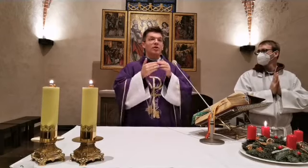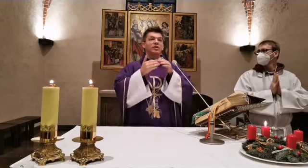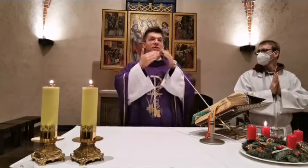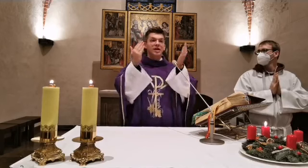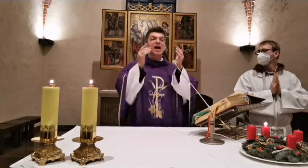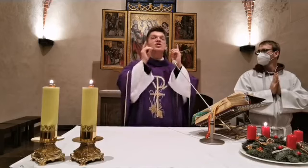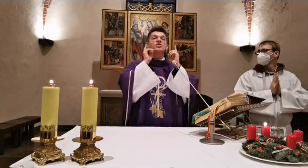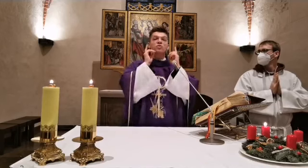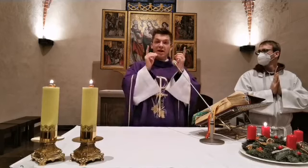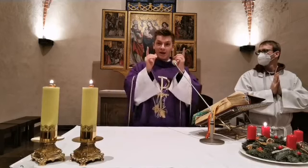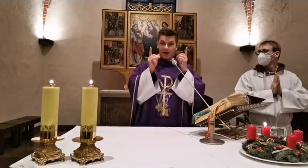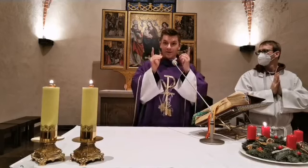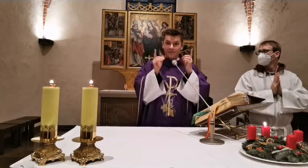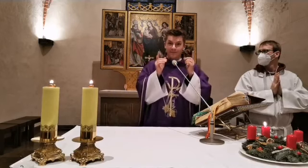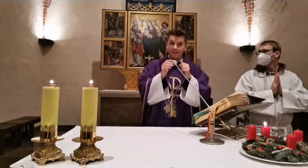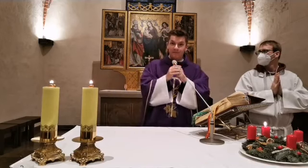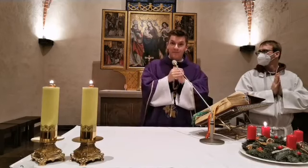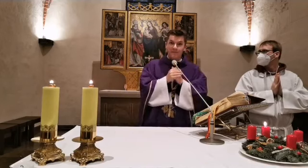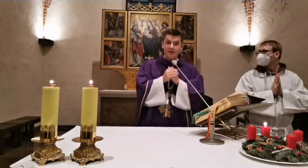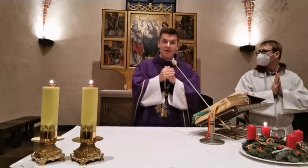adwentowego dnia skupienia